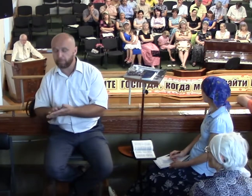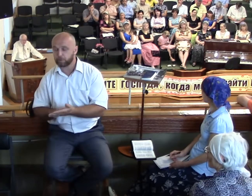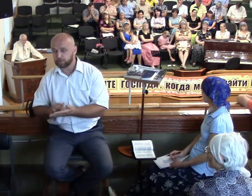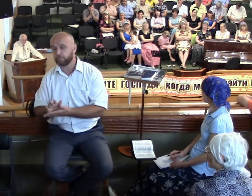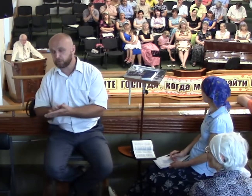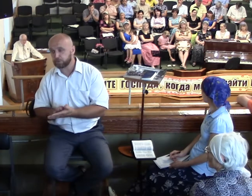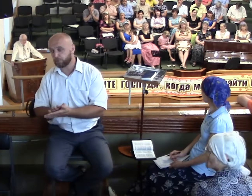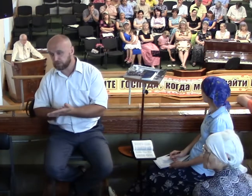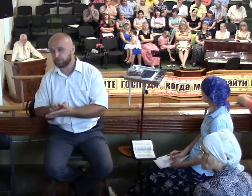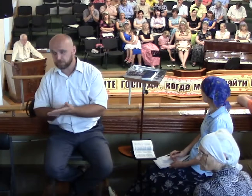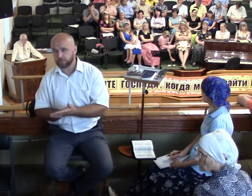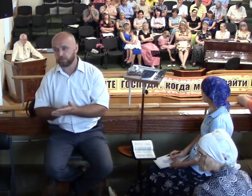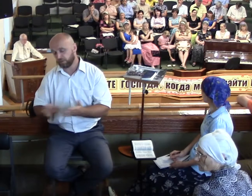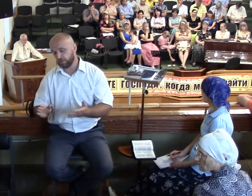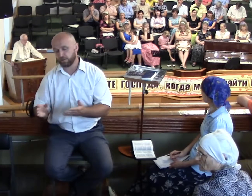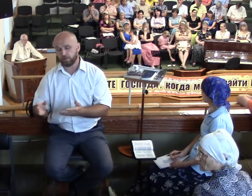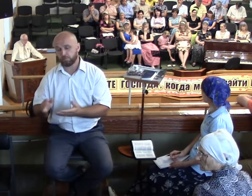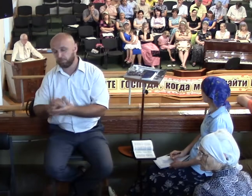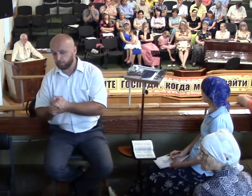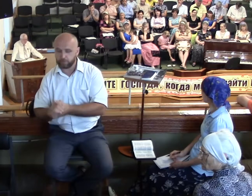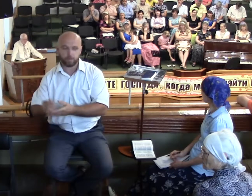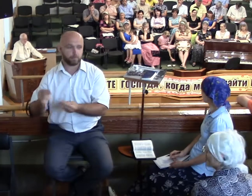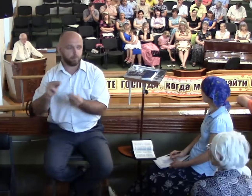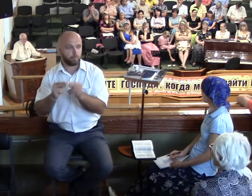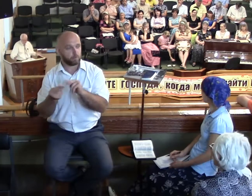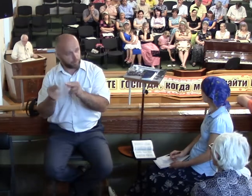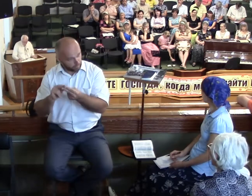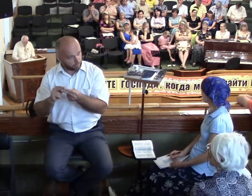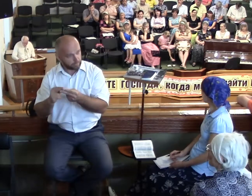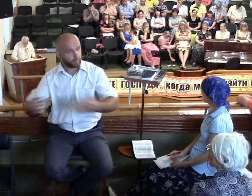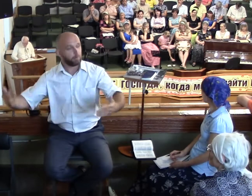любовь к этим людям и мир. Это мир. И